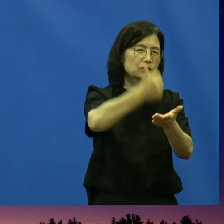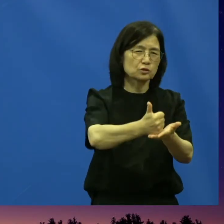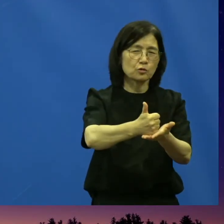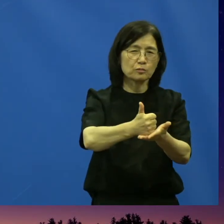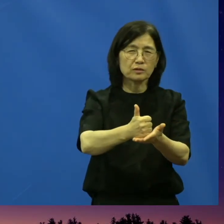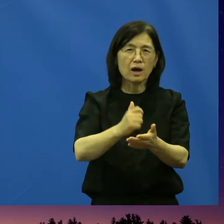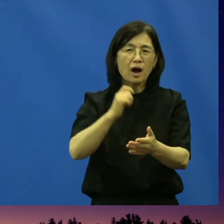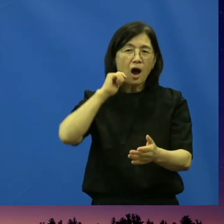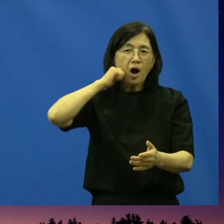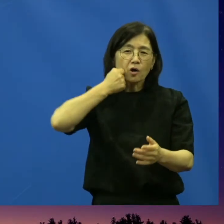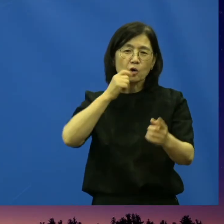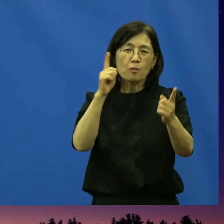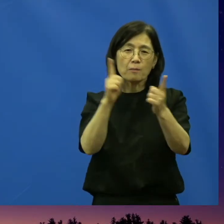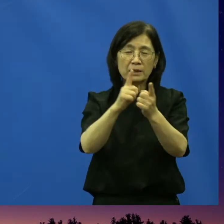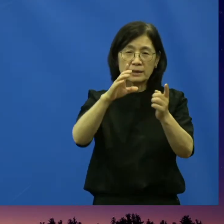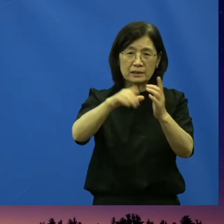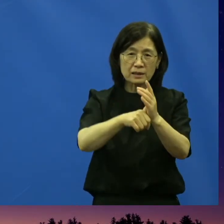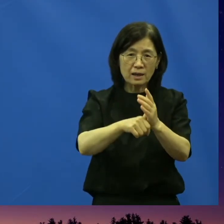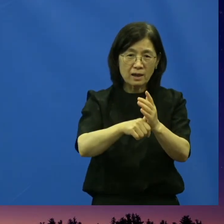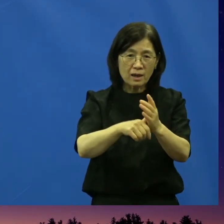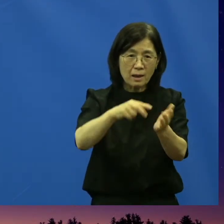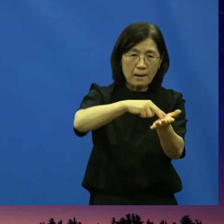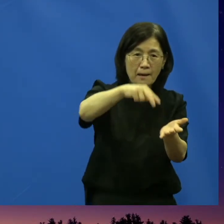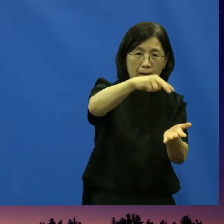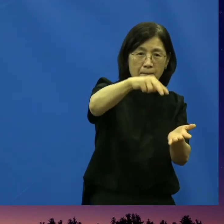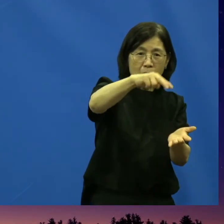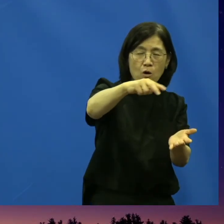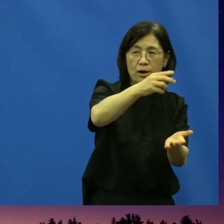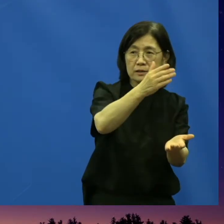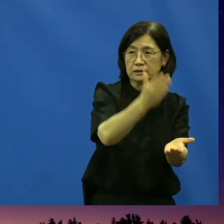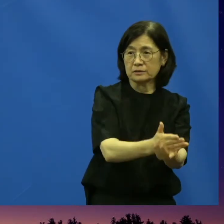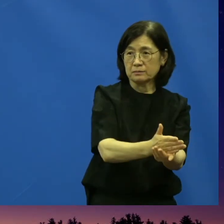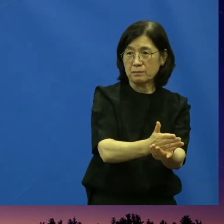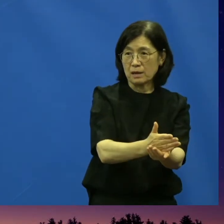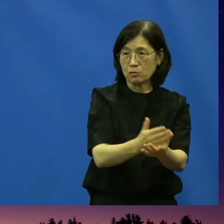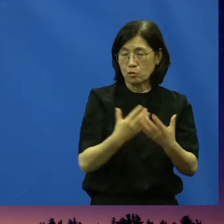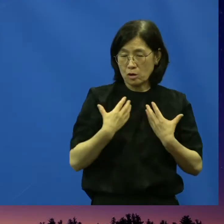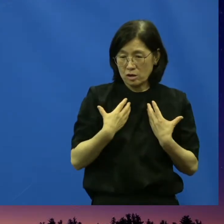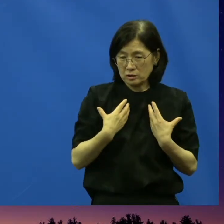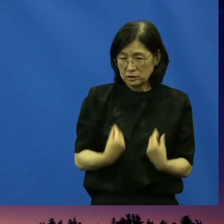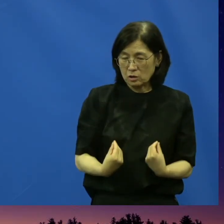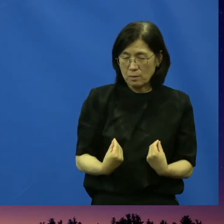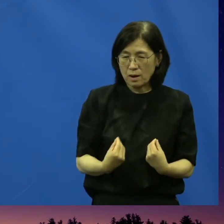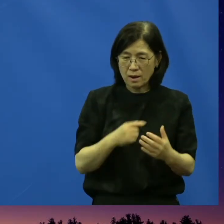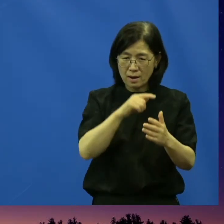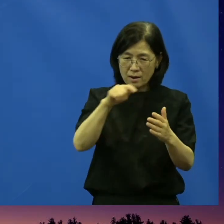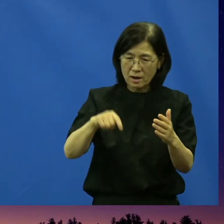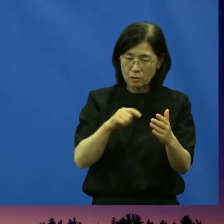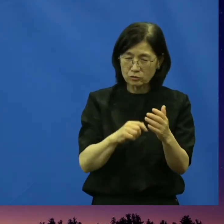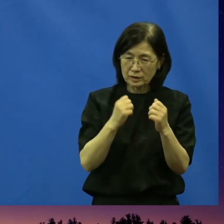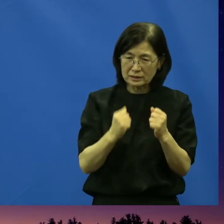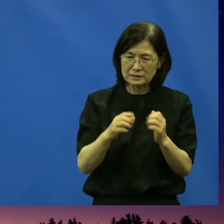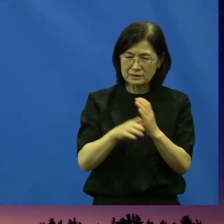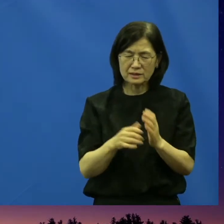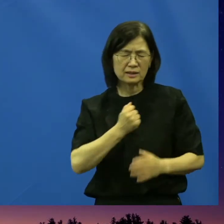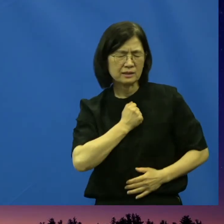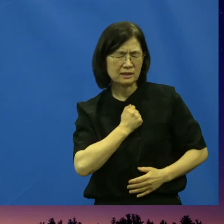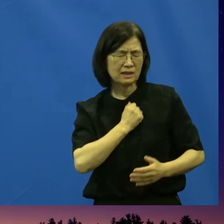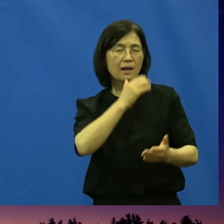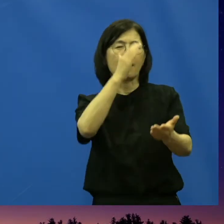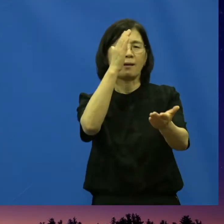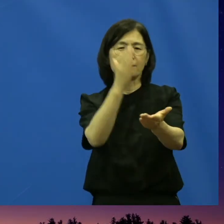있을 때 우왕좌왕하면 안 돼요. 우리가 위기 속에 빠질 때, 절망 속에 있을 때 허우적거리고 그냥 탄식하고 할 것이